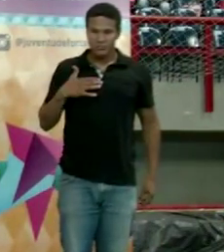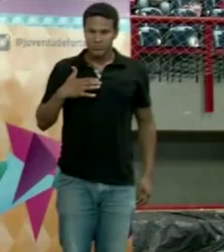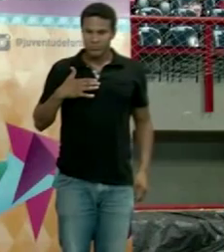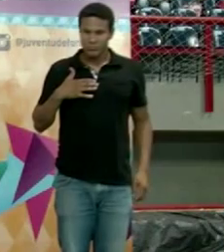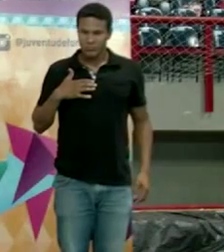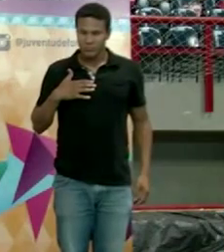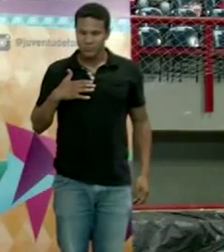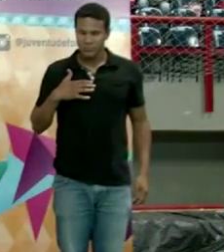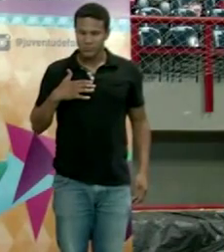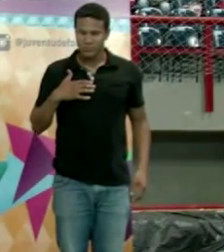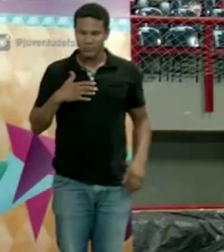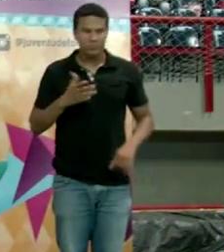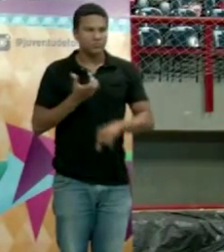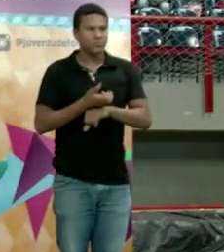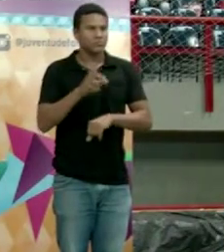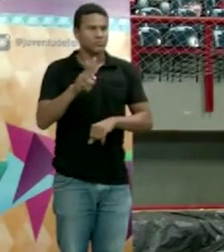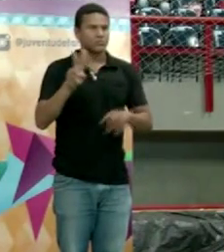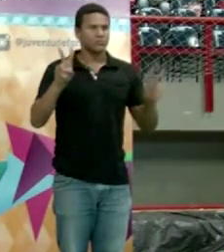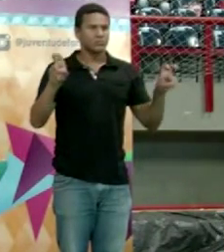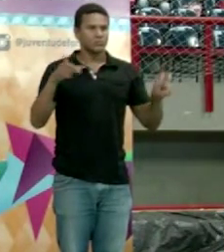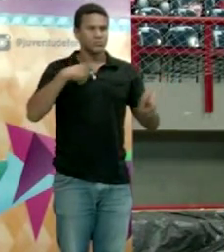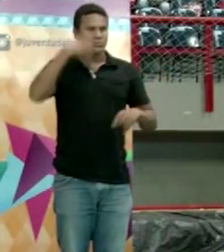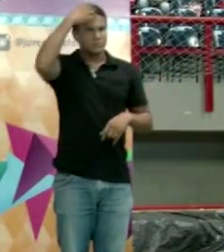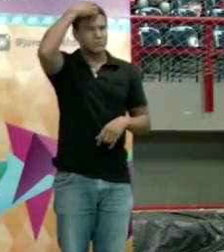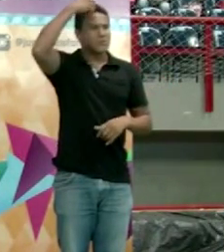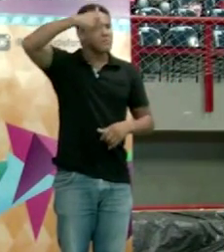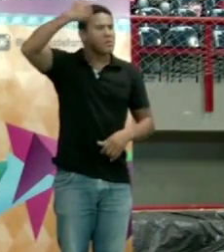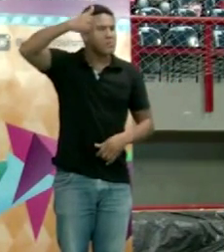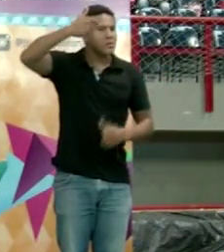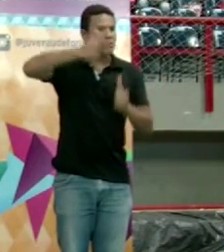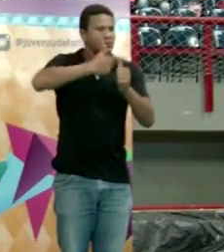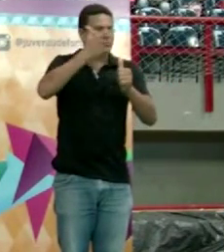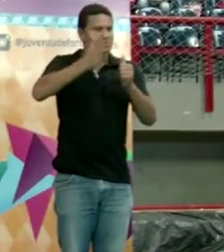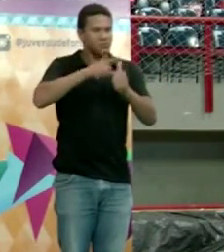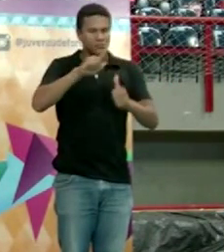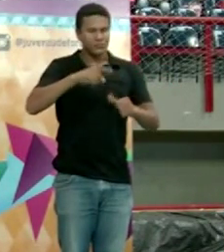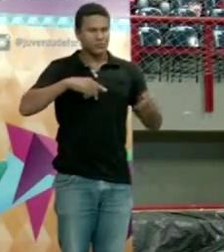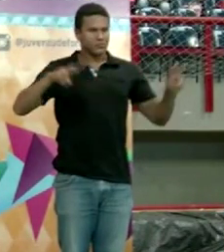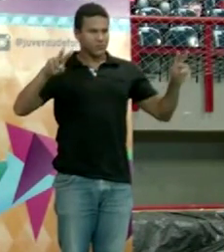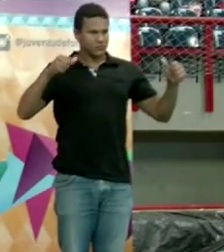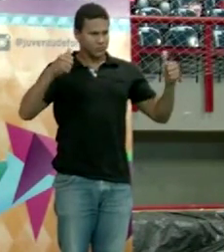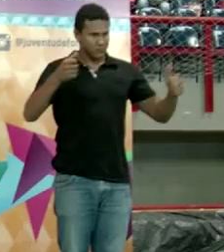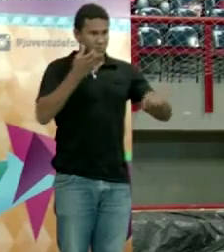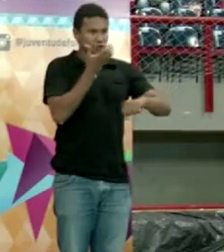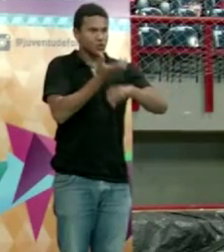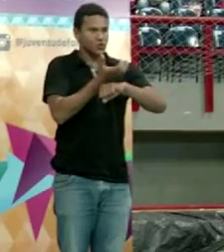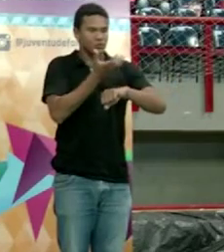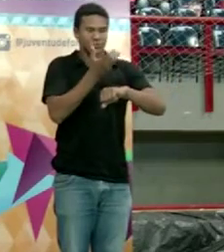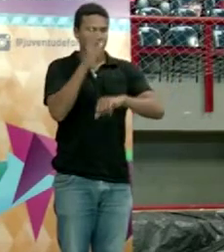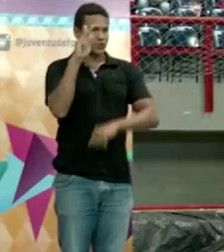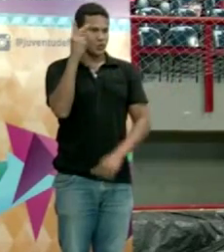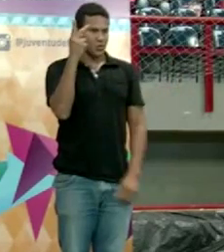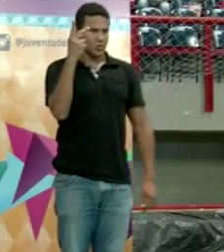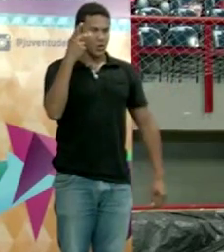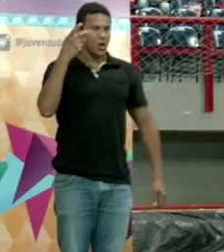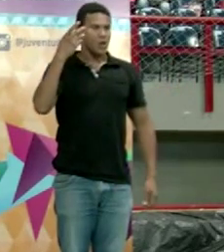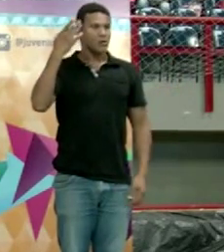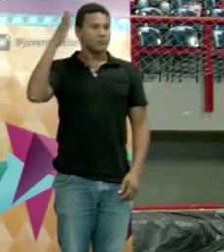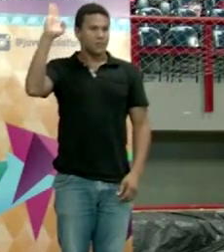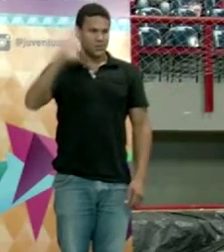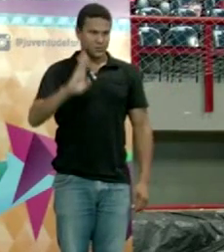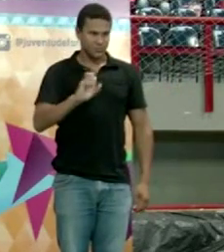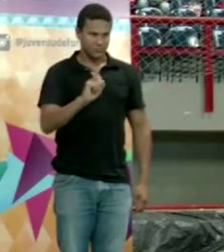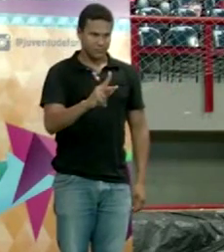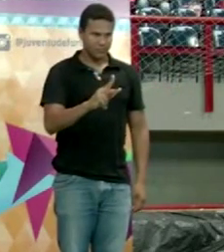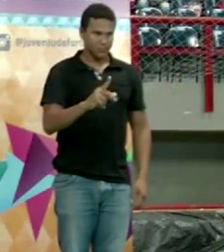vai abordar período joanino, primeiro reinado, não é isso? Então vamos lá, ao que interessa. Você